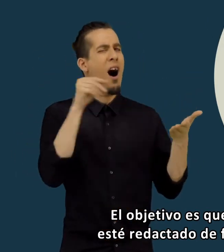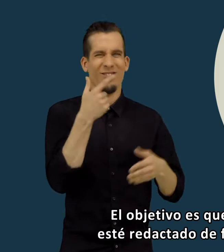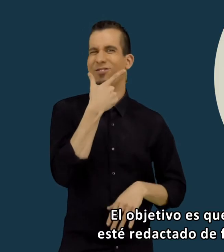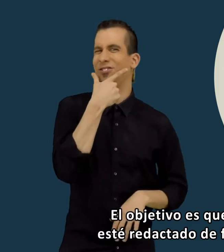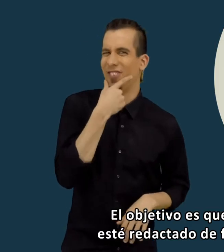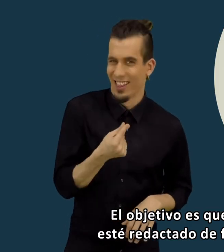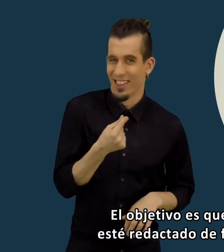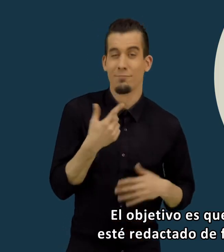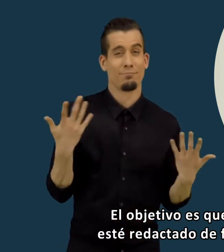comprensible,